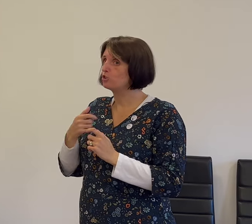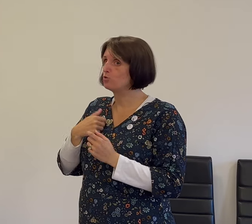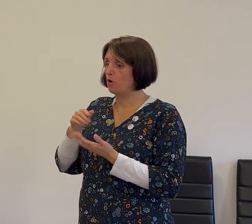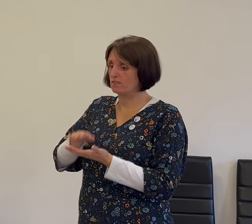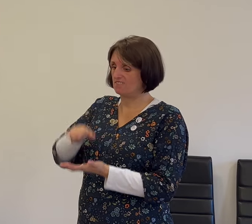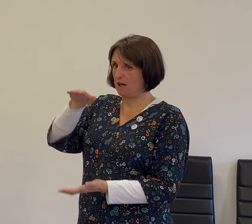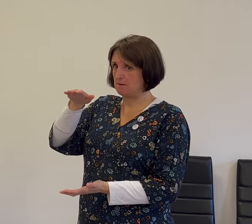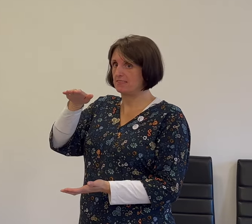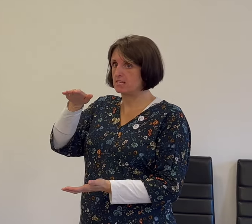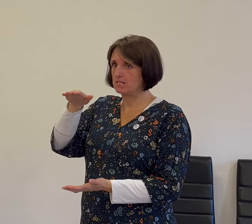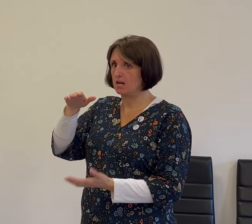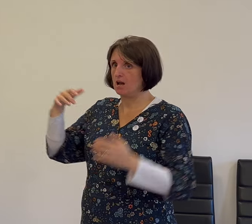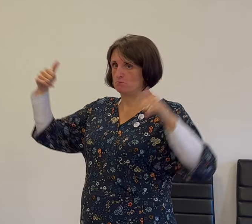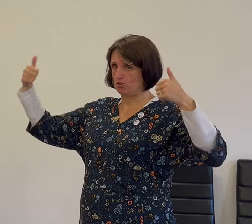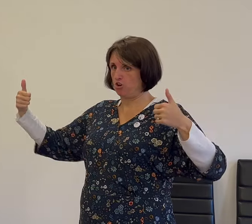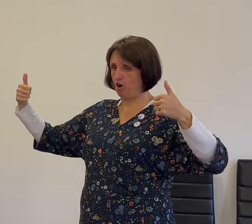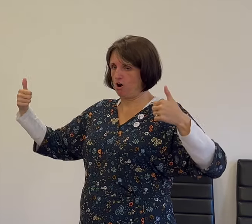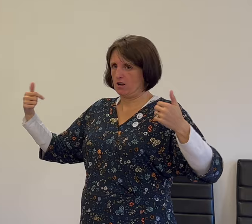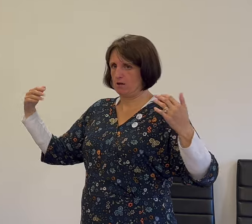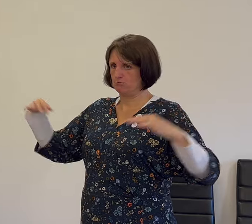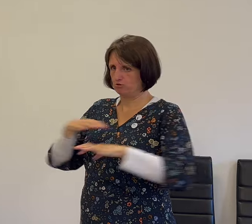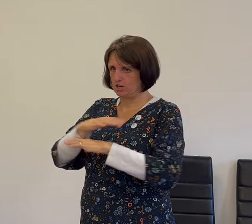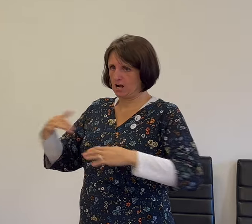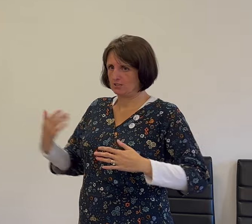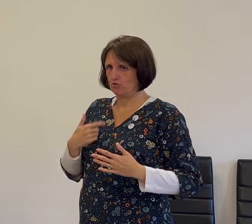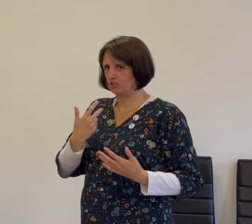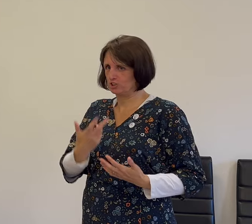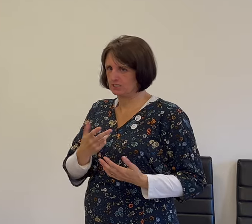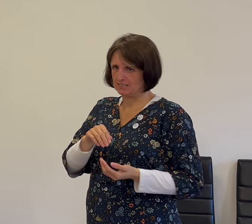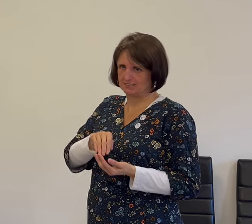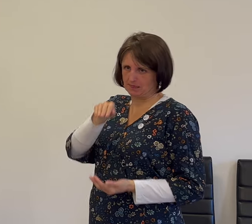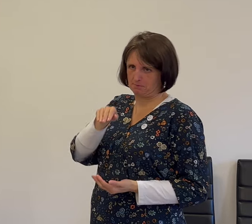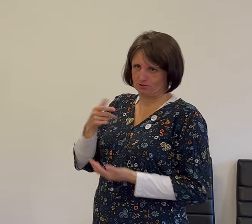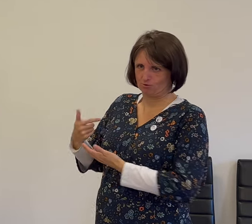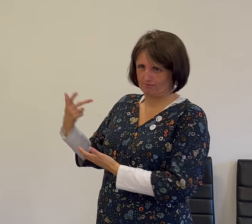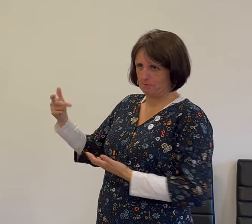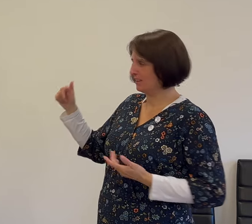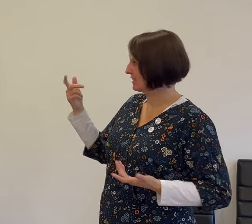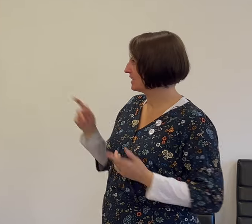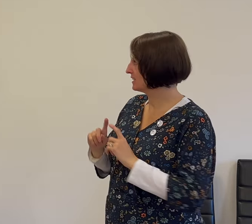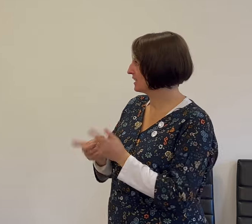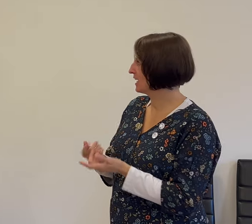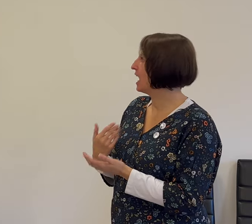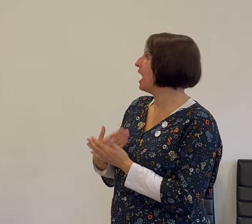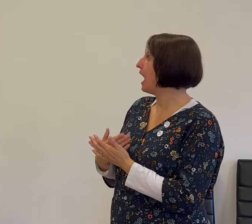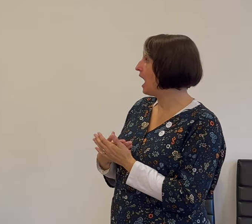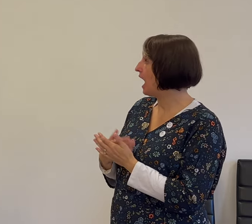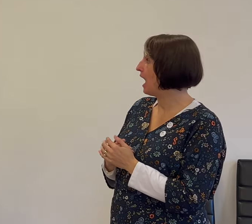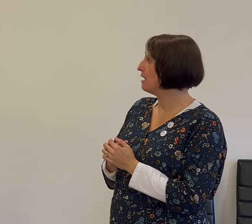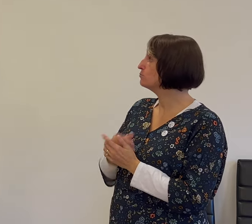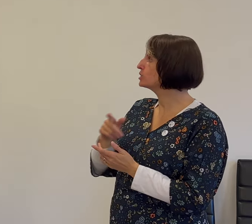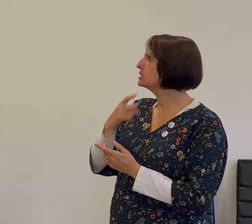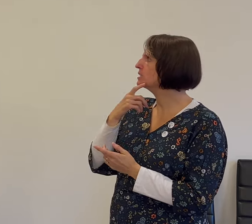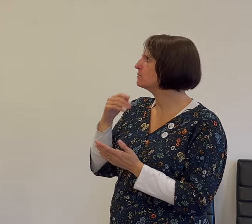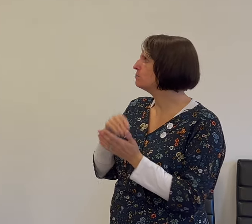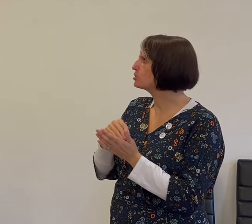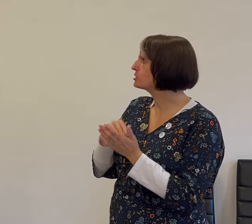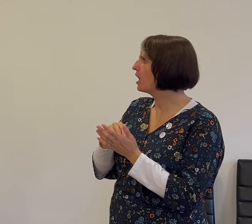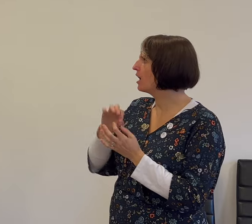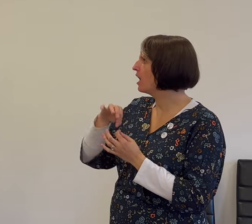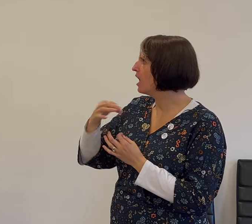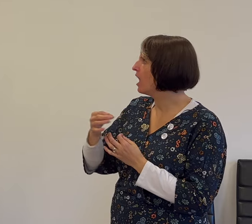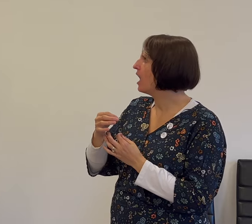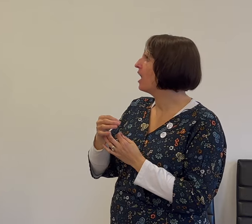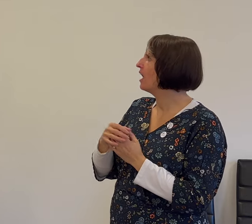ta, která se rozhodne přebrodit ten potok, aby se dostala k té druhé, bude mít najednou velký problém. Teď nepočítáme jenom, že